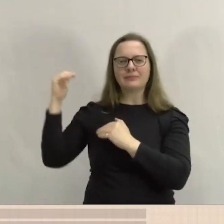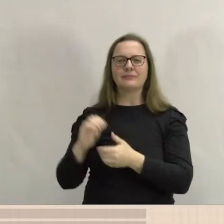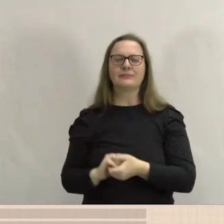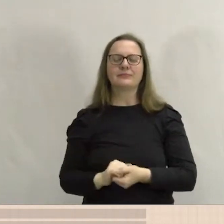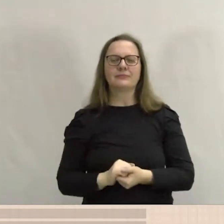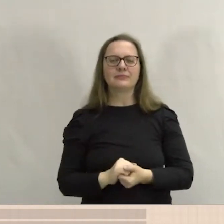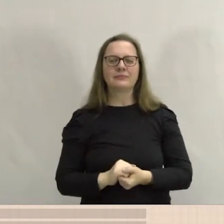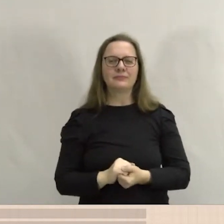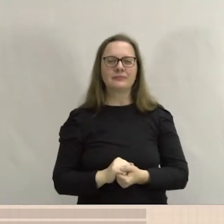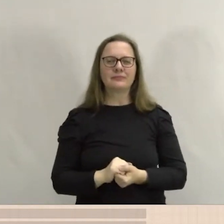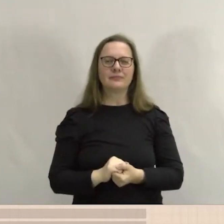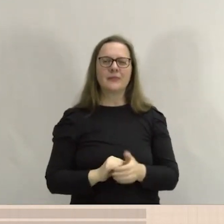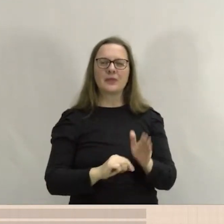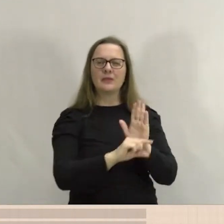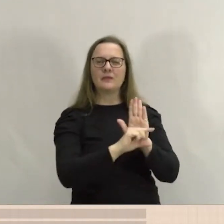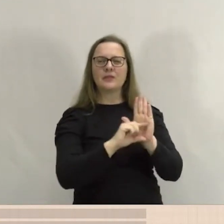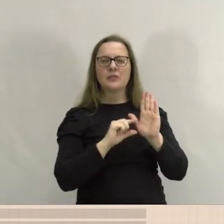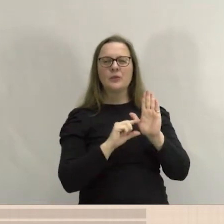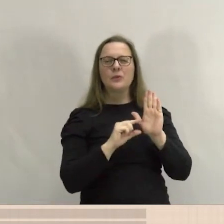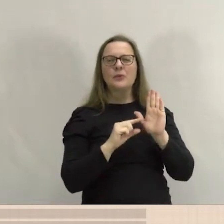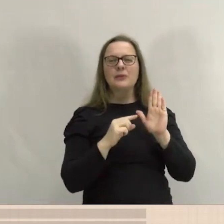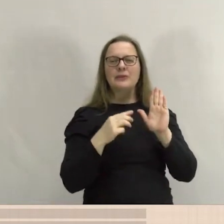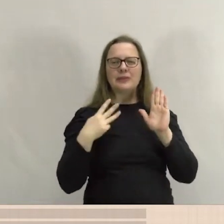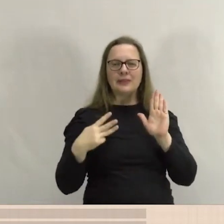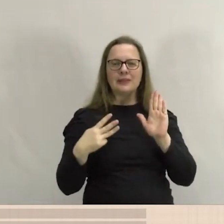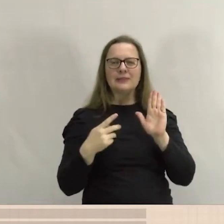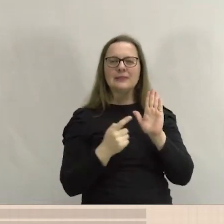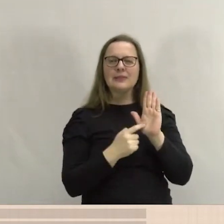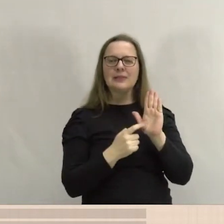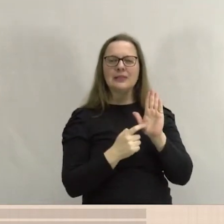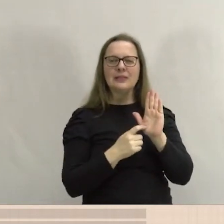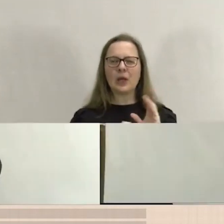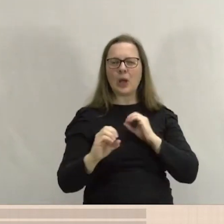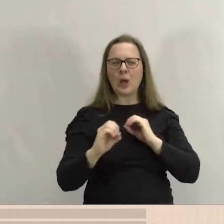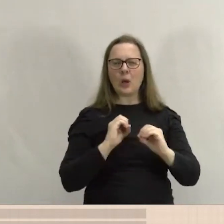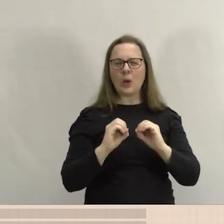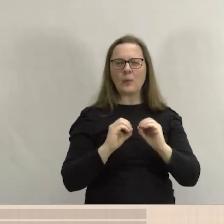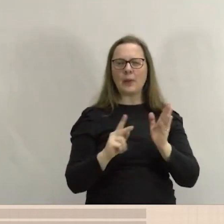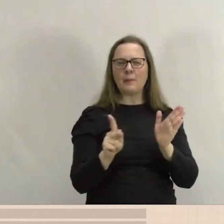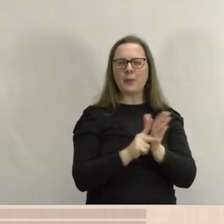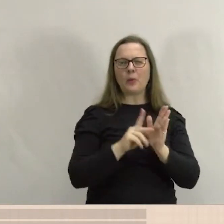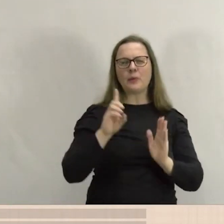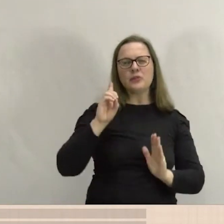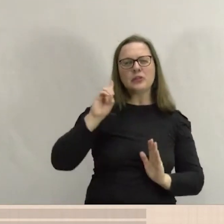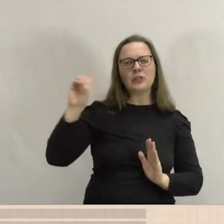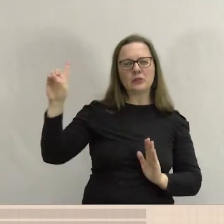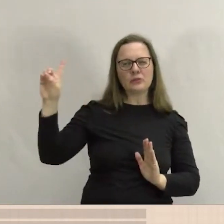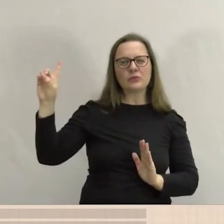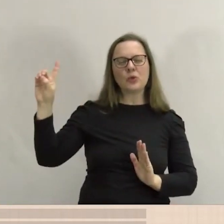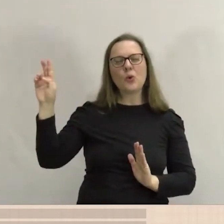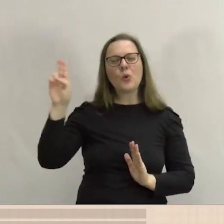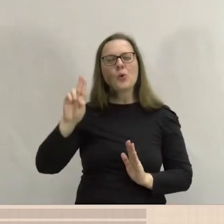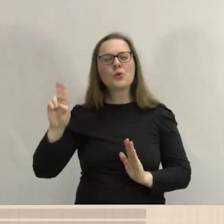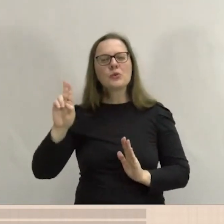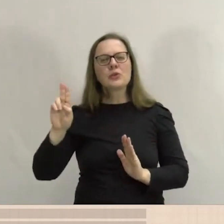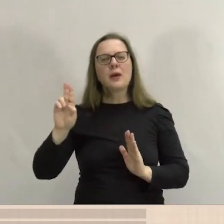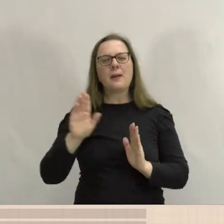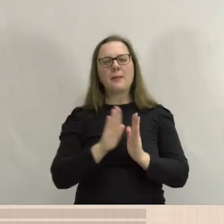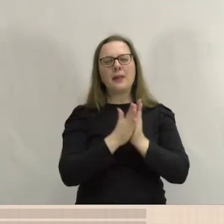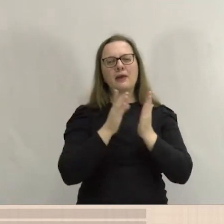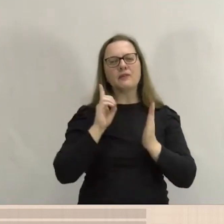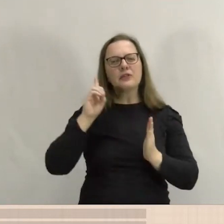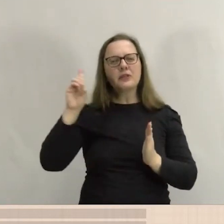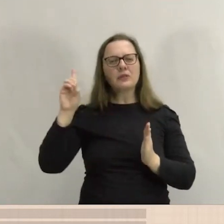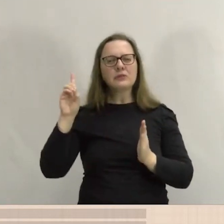Aí versículo 10. A obra de Deus, irmãos, ainda vem pela palavra. Porque assim como descem a